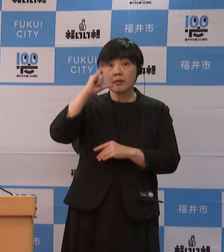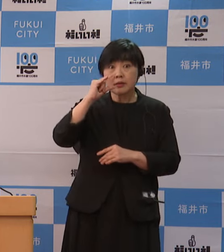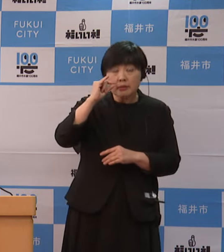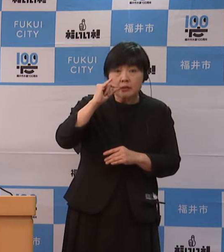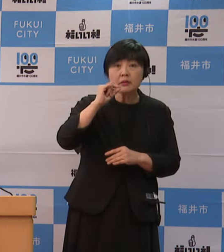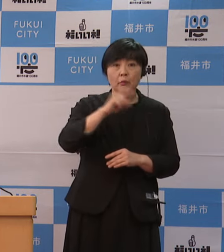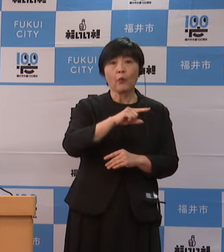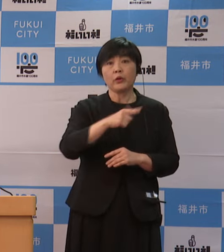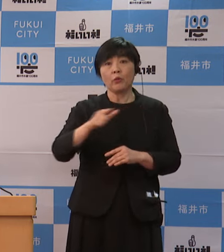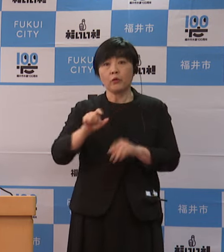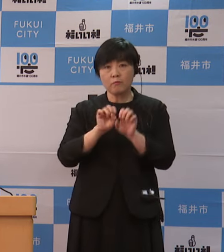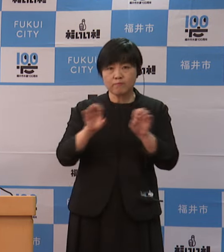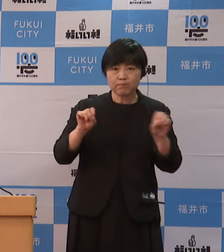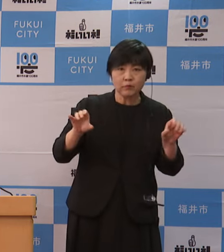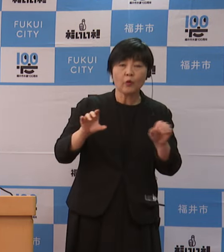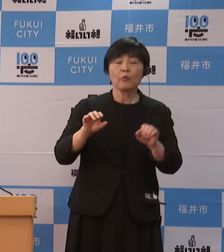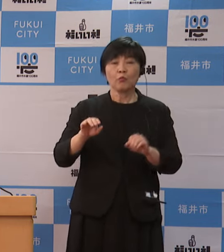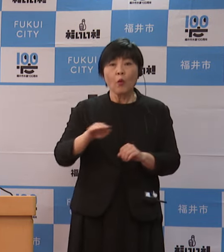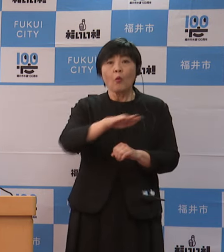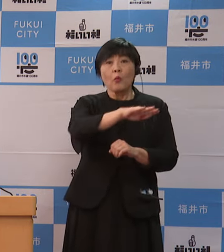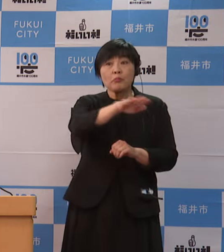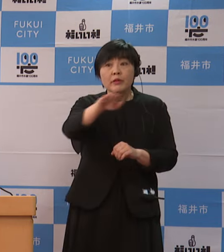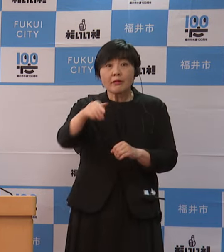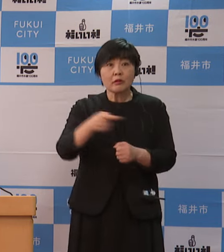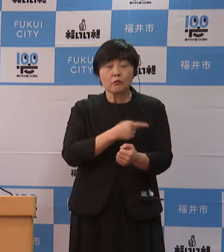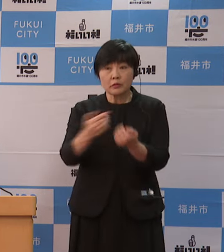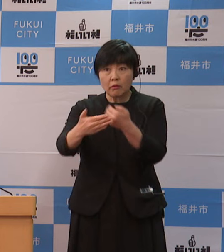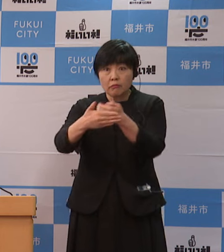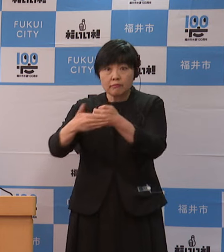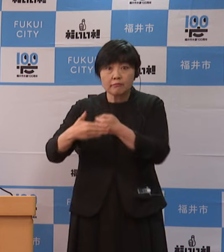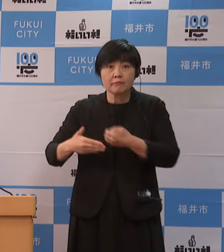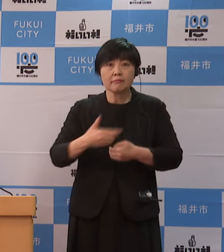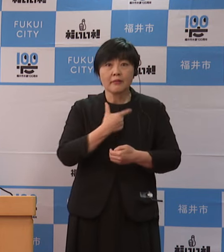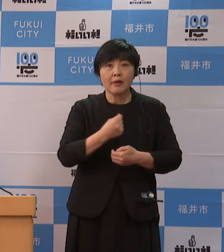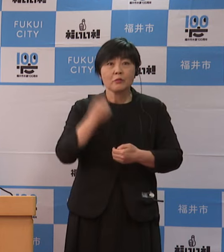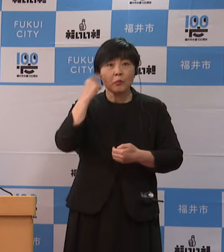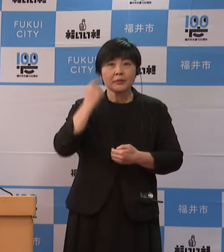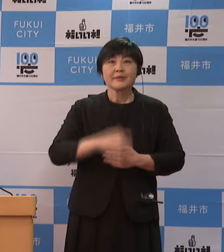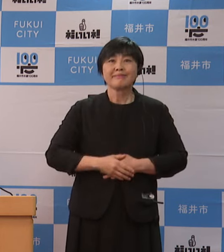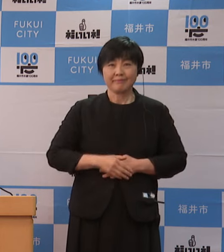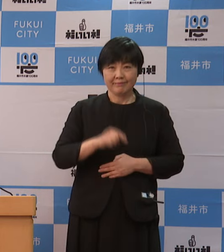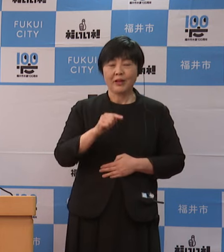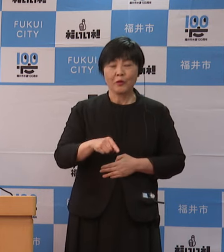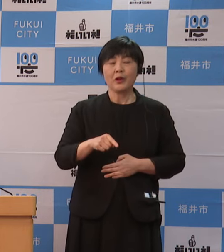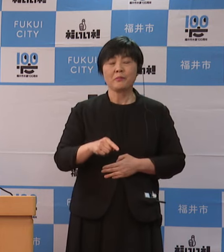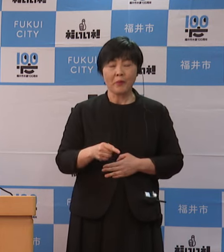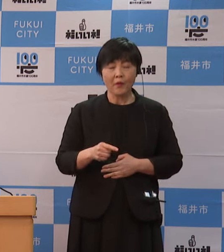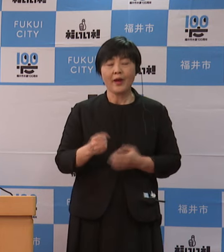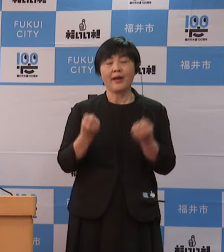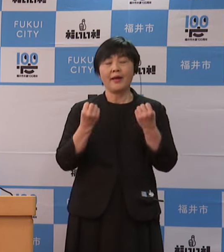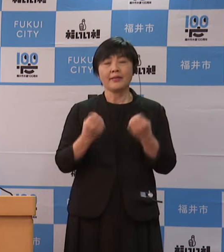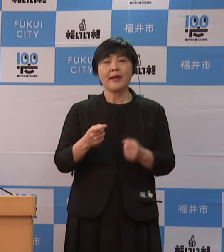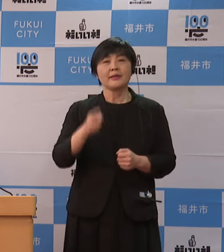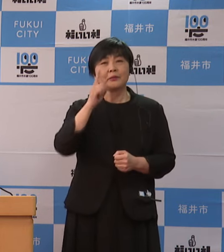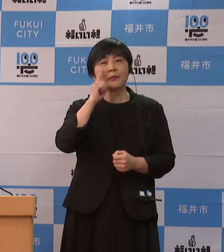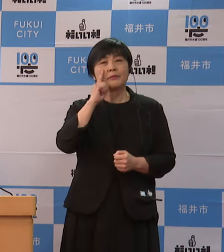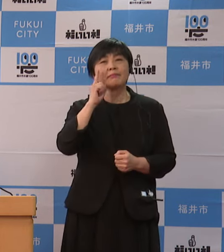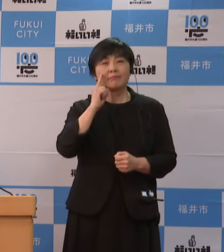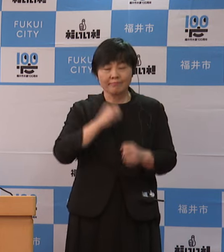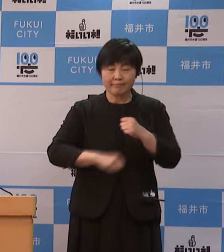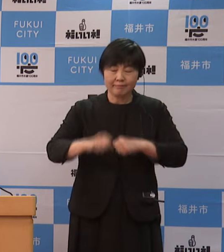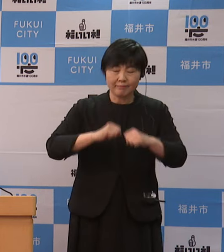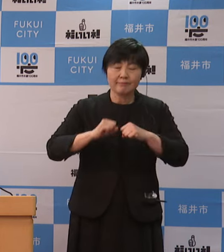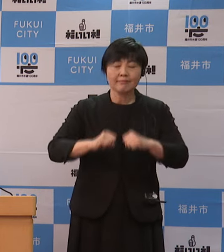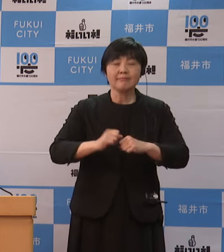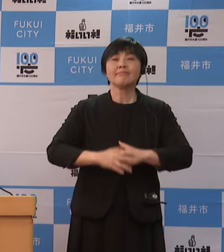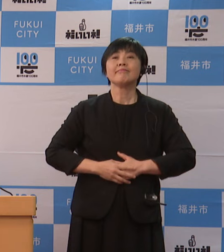を皆さんの力でお願いしたいということで、これも新たに取り組んでいこうということでございます。